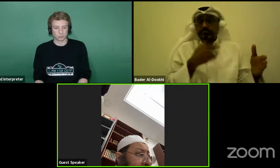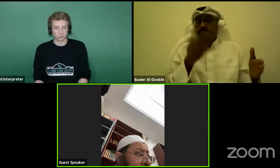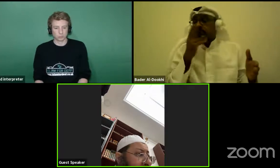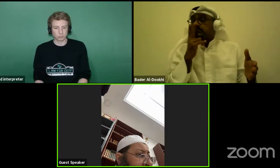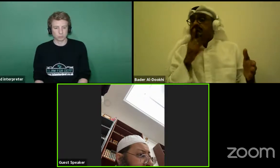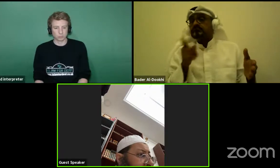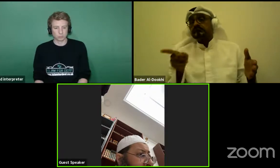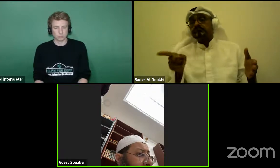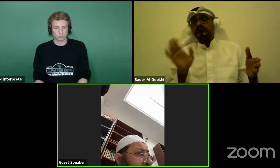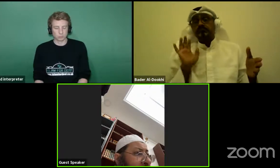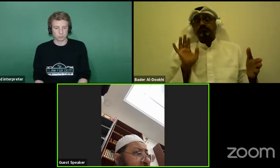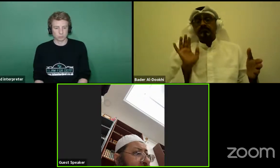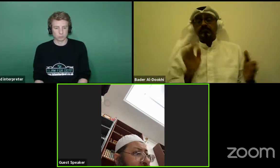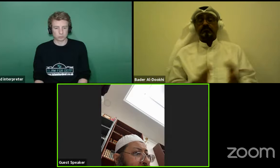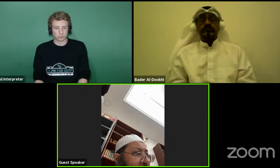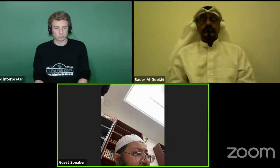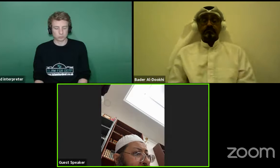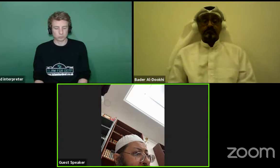نعم.